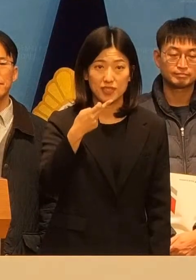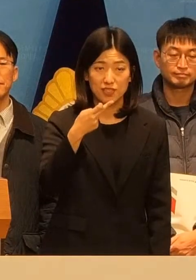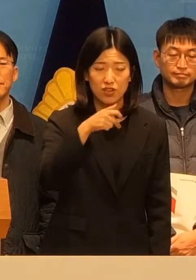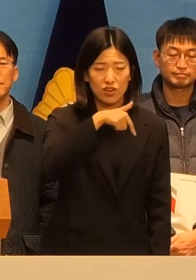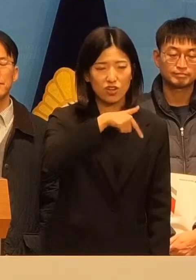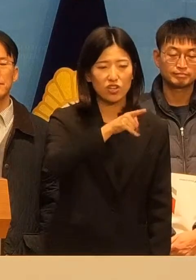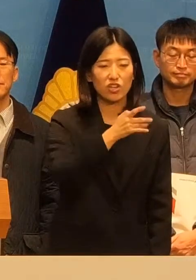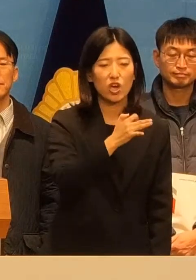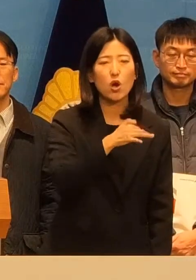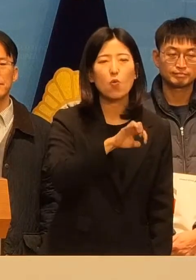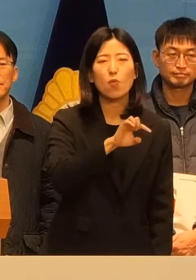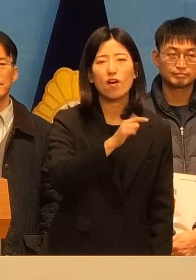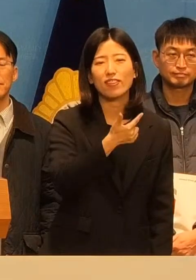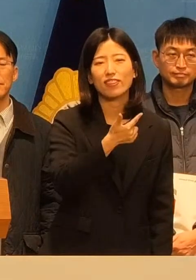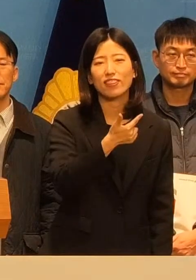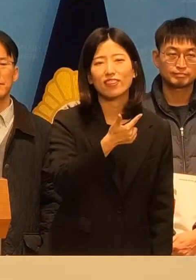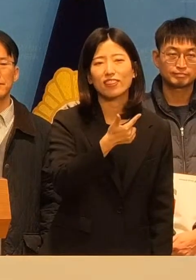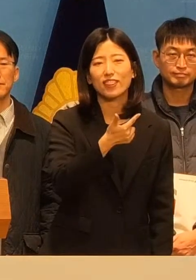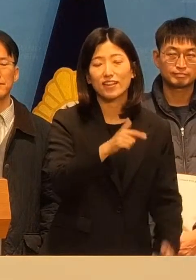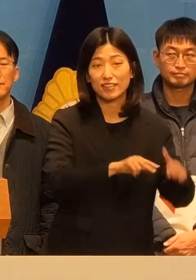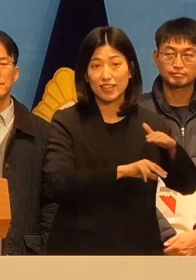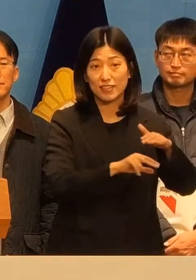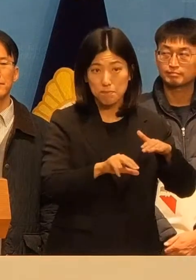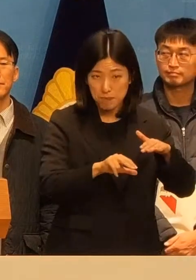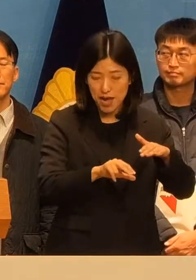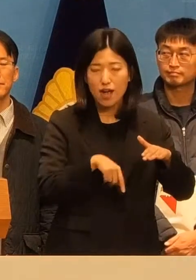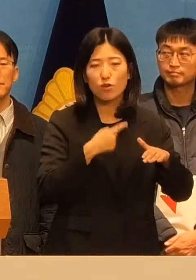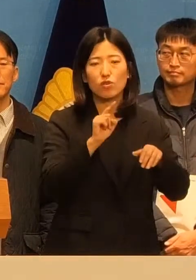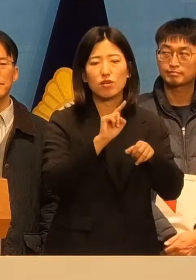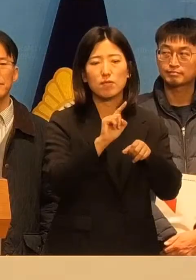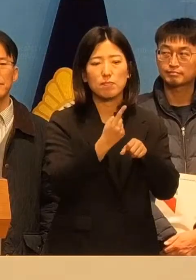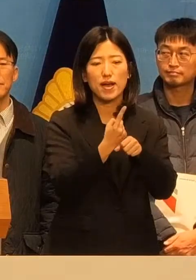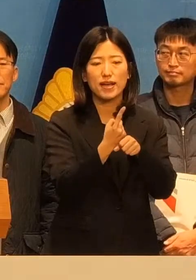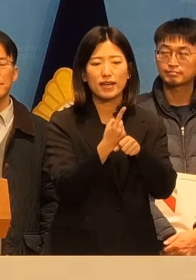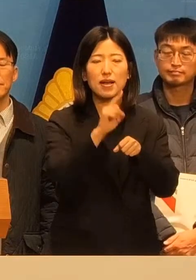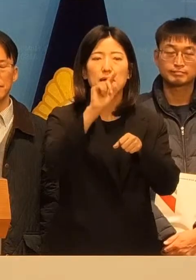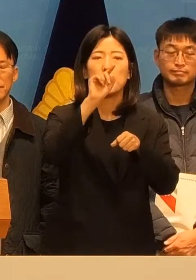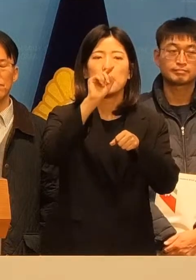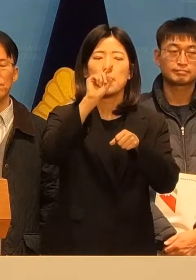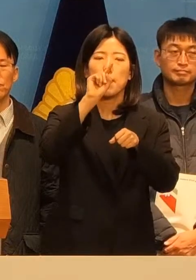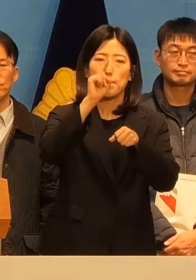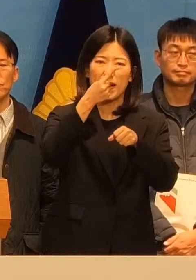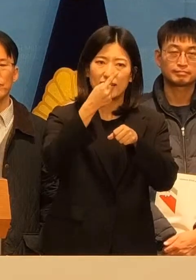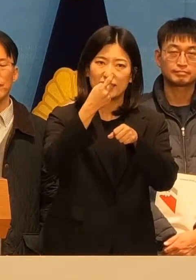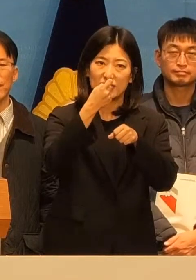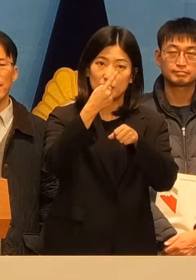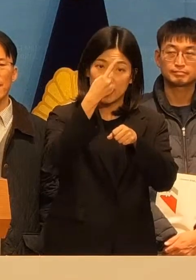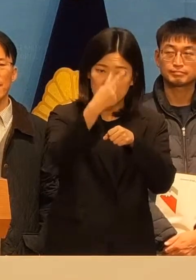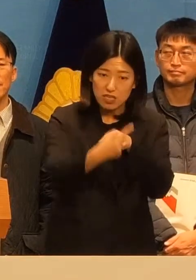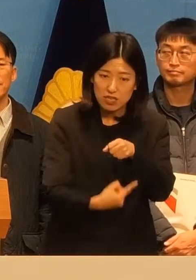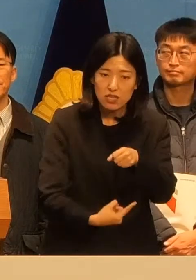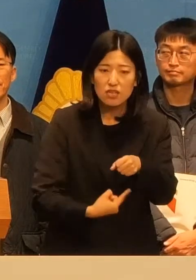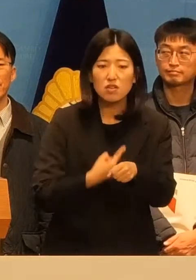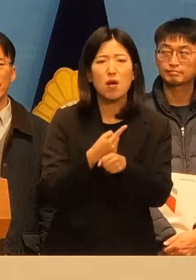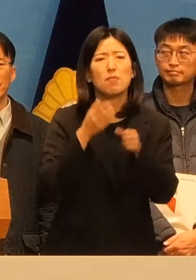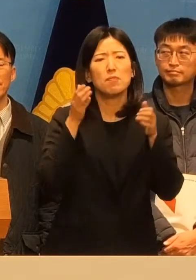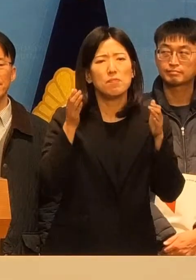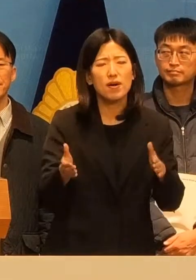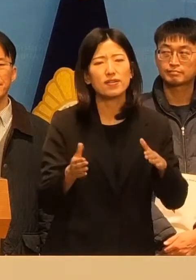경원선이 개통된 이후로 111년 만에, 무려 111년 만에 전철화